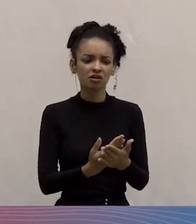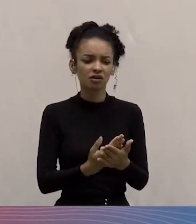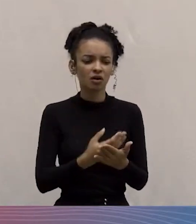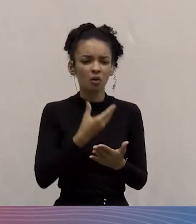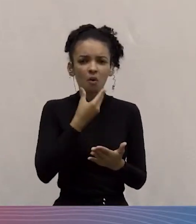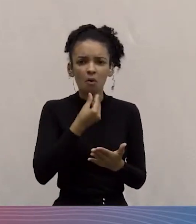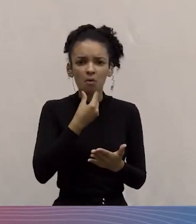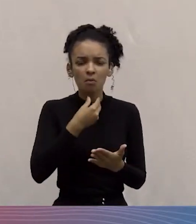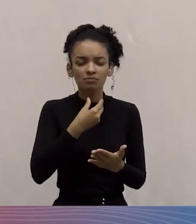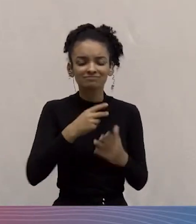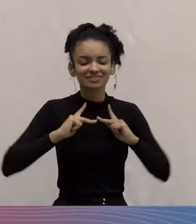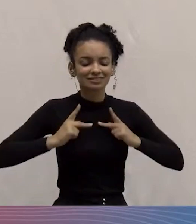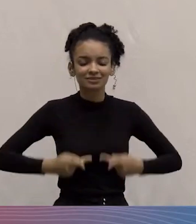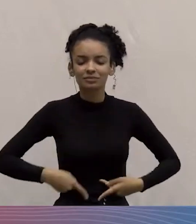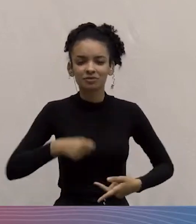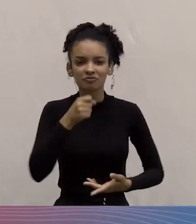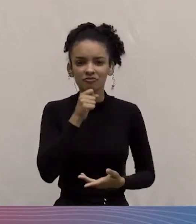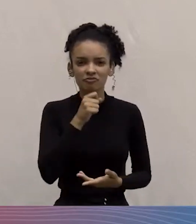caído.